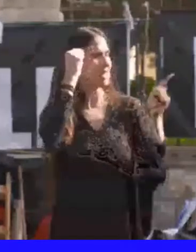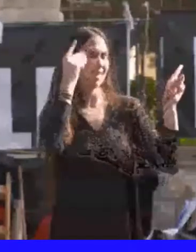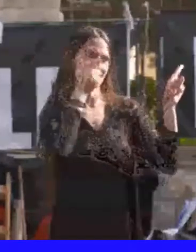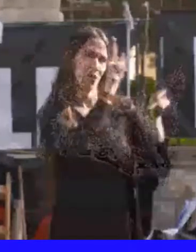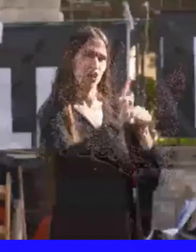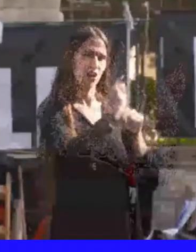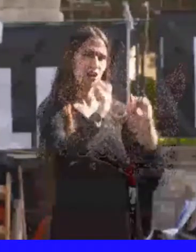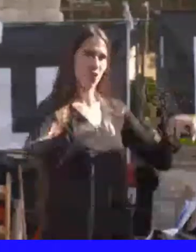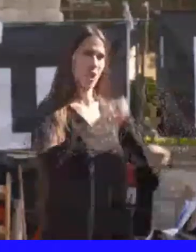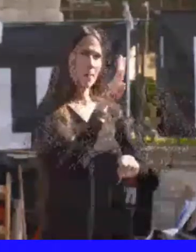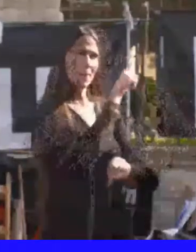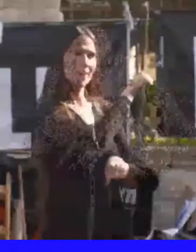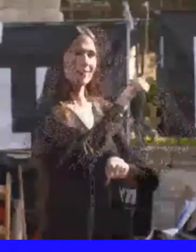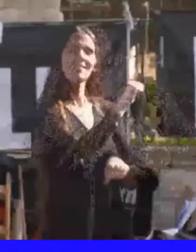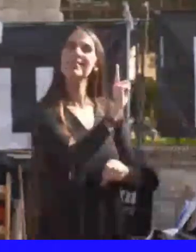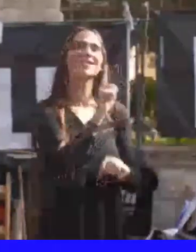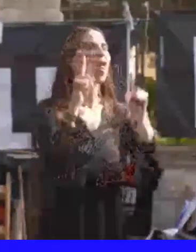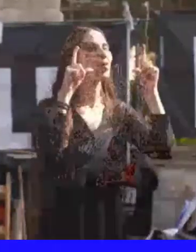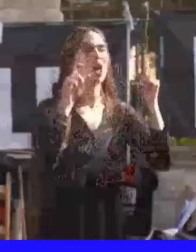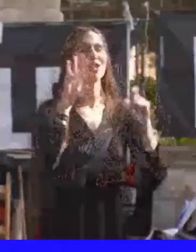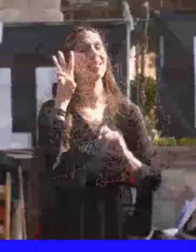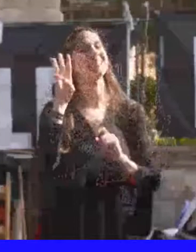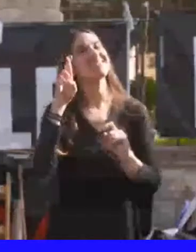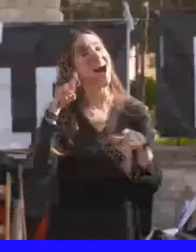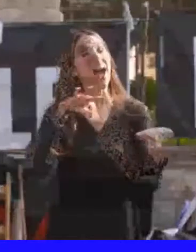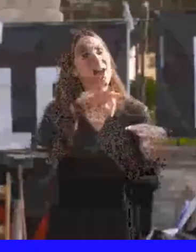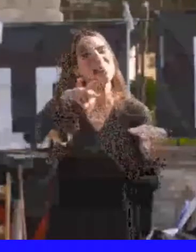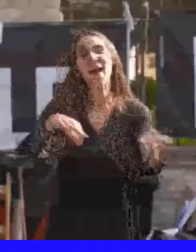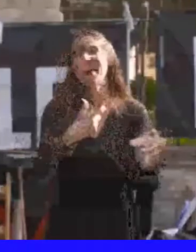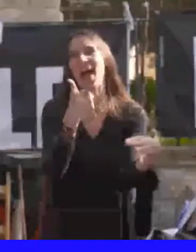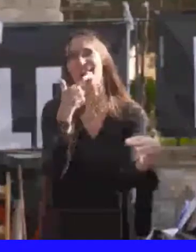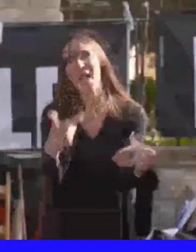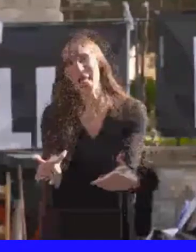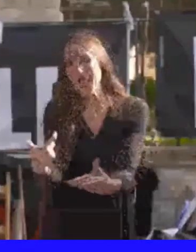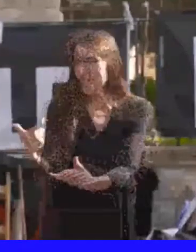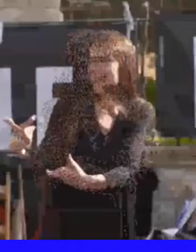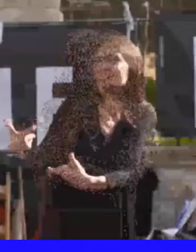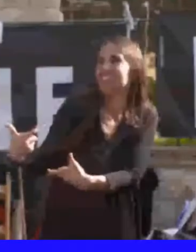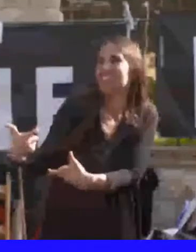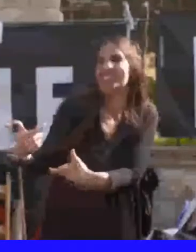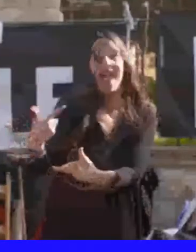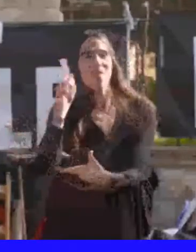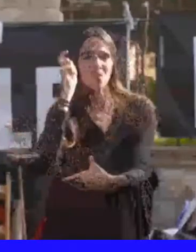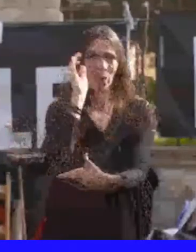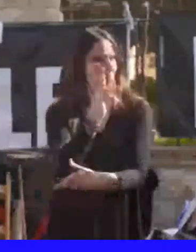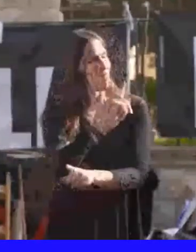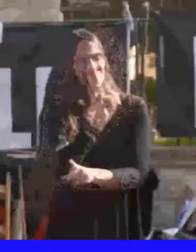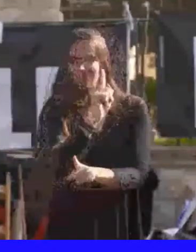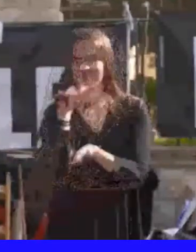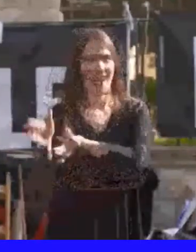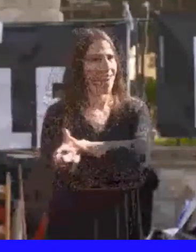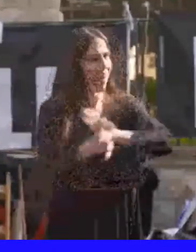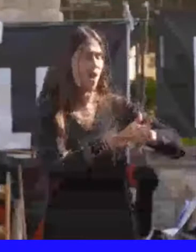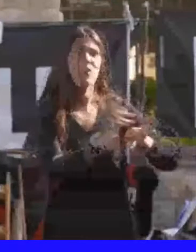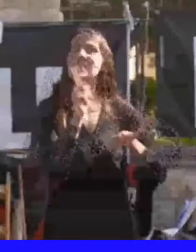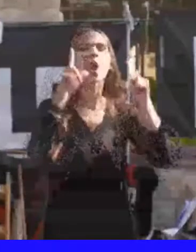ביבי. זו לא תהיה התמונה של שרה מכינה את עוגת הביסקוויטים המתוחכמת שלה. זו